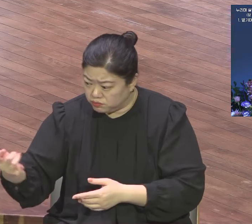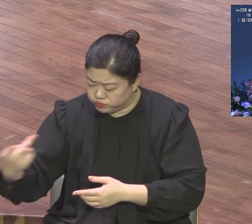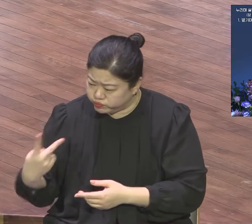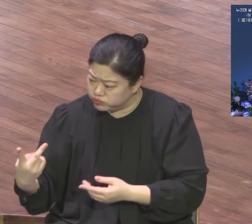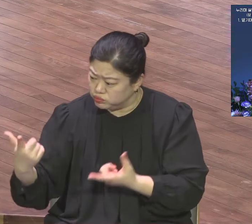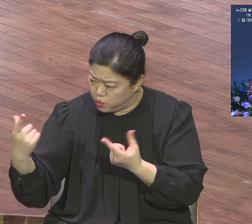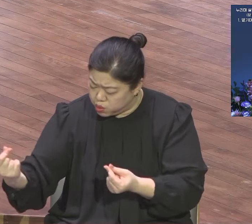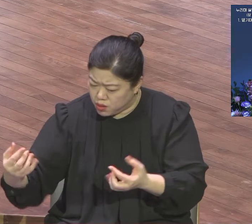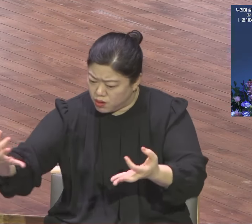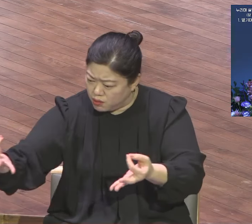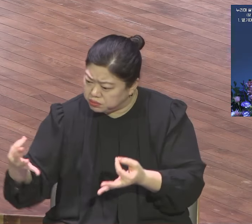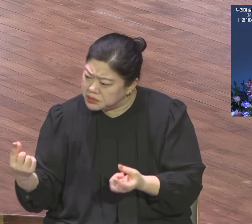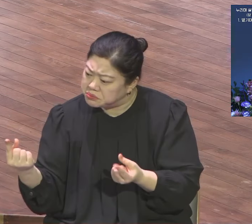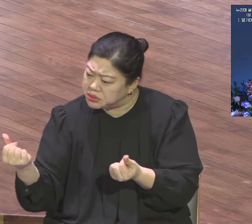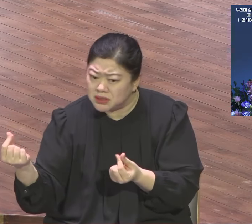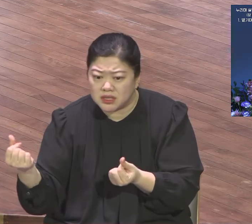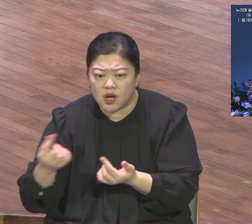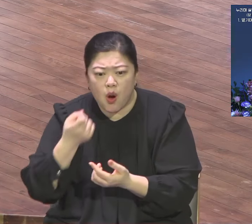영향력이죠.